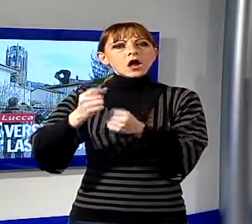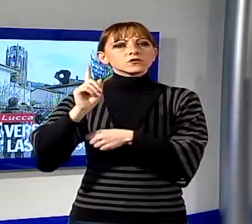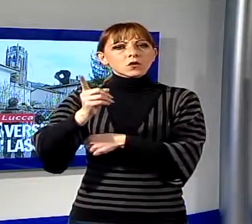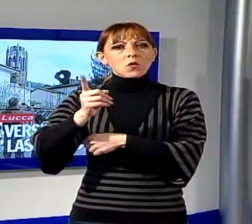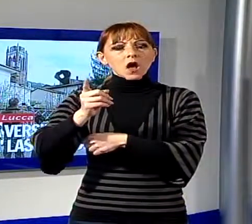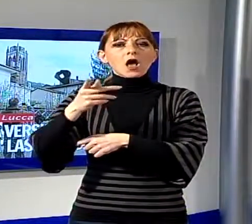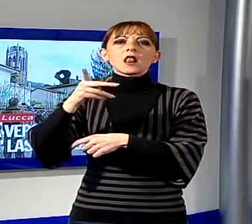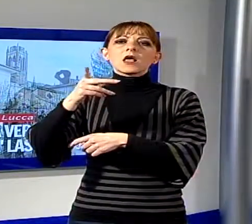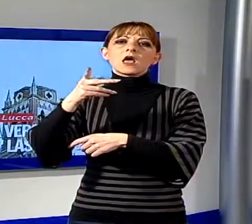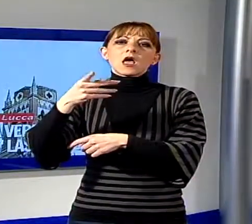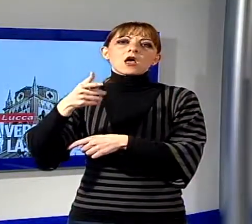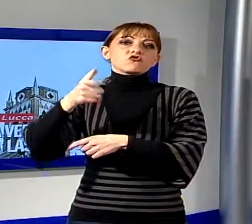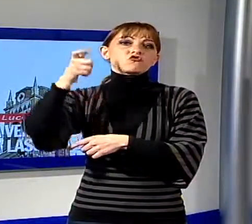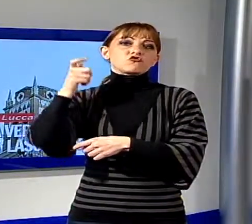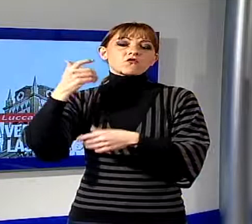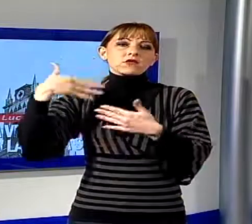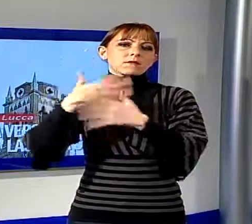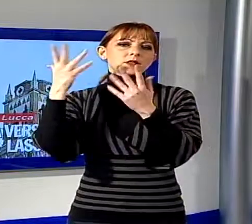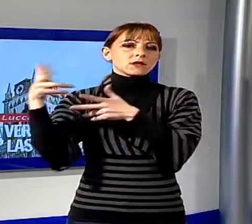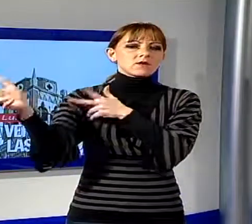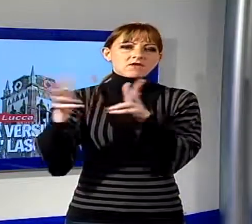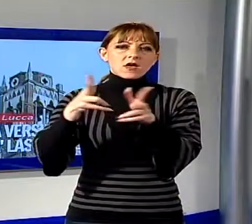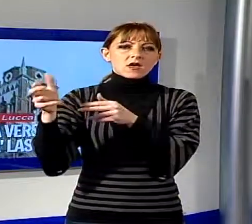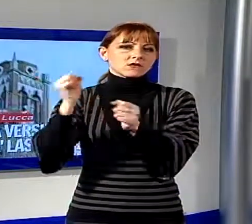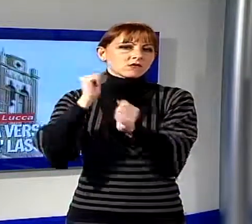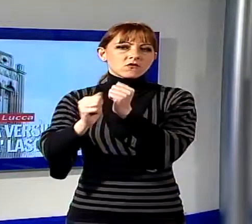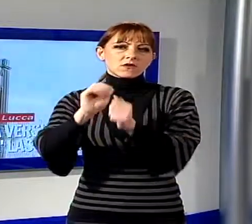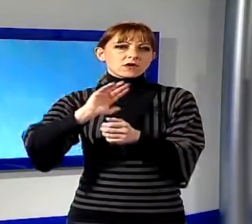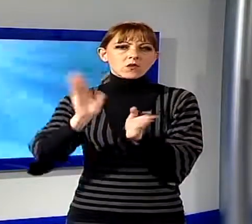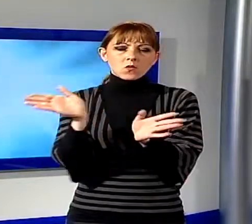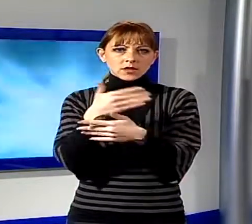Pietrasanta Lombardi si lamenta per le troppe famiglie ancora al buio.